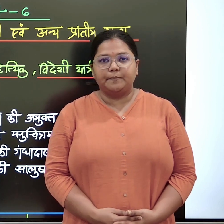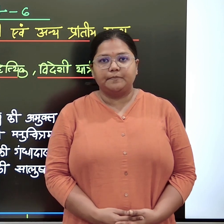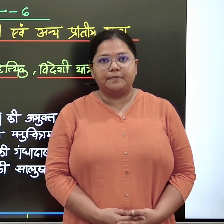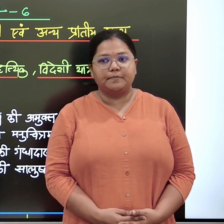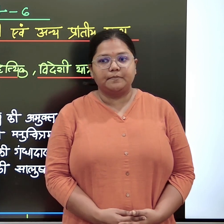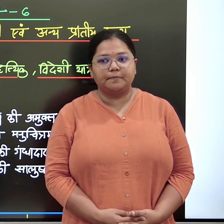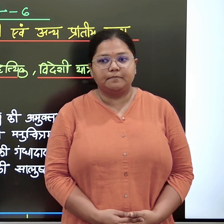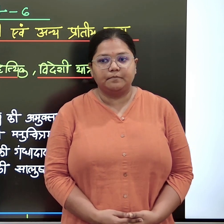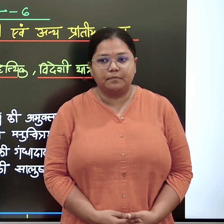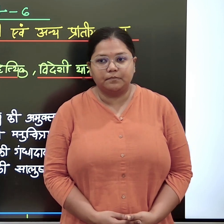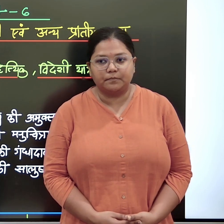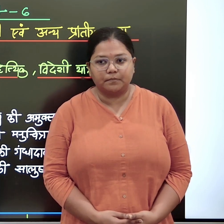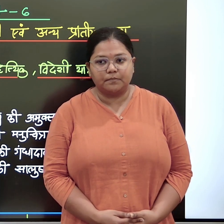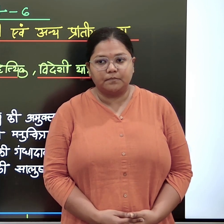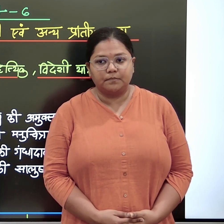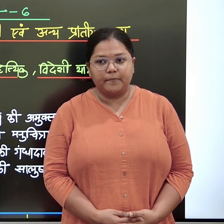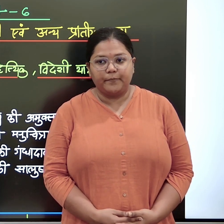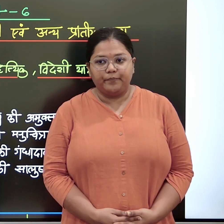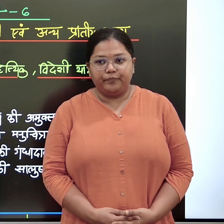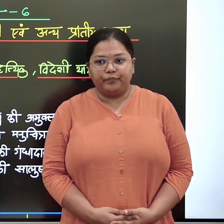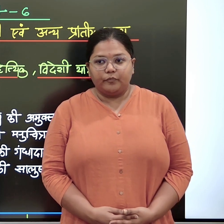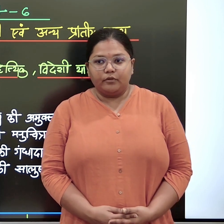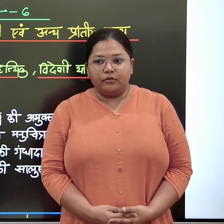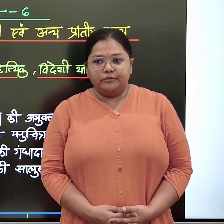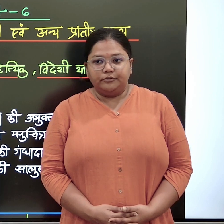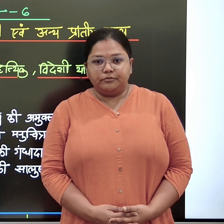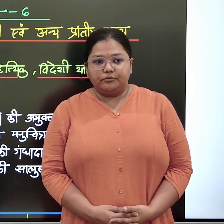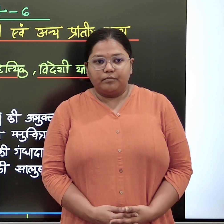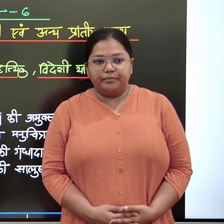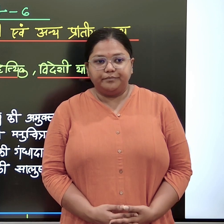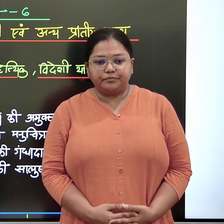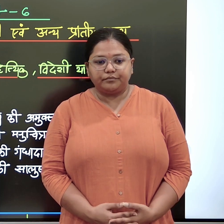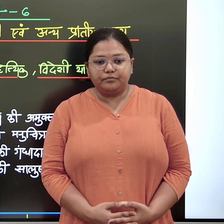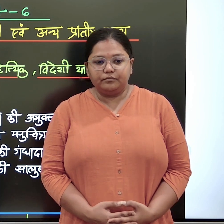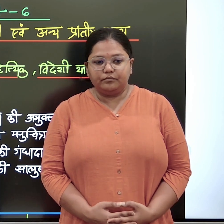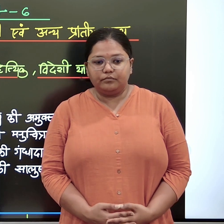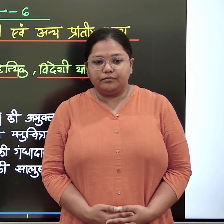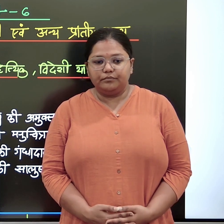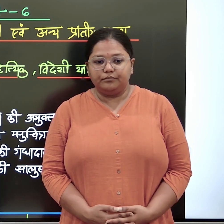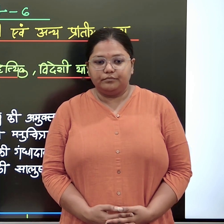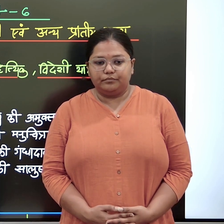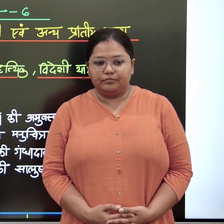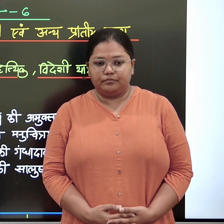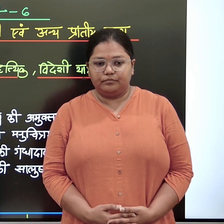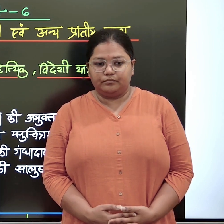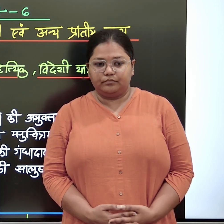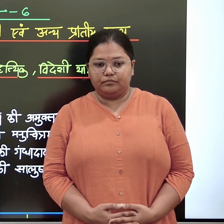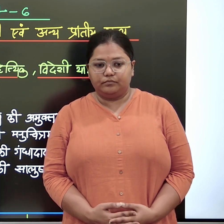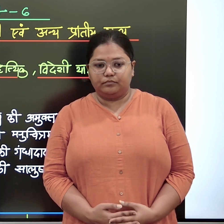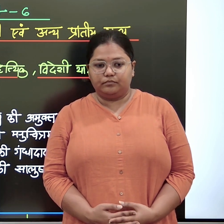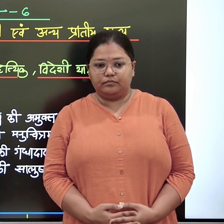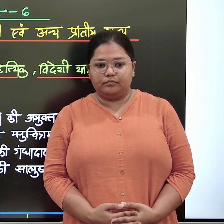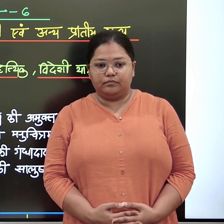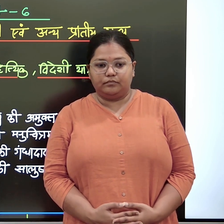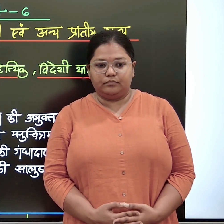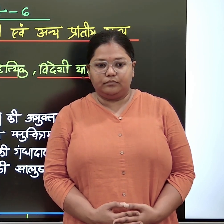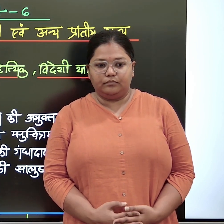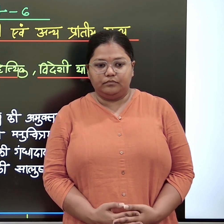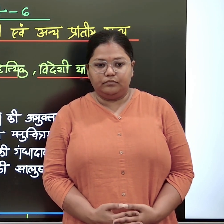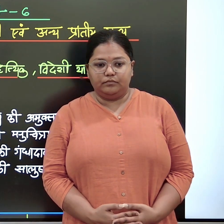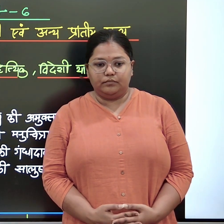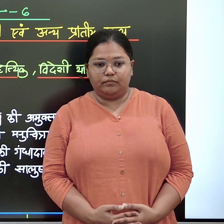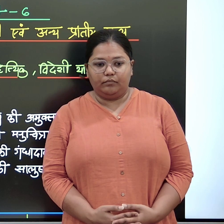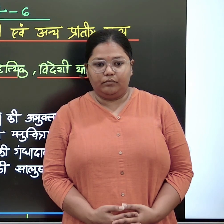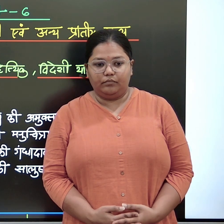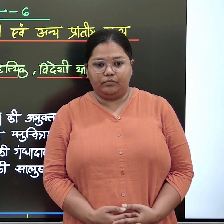से आए हुए राजा, है ना, दिल्ली में क्या कर रहे थे, जो है वो राज कर रहे थे, है ना, अलग अलग प्रांतों